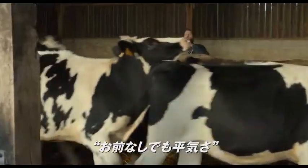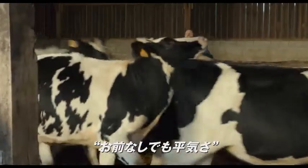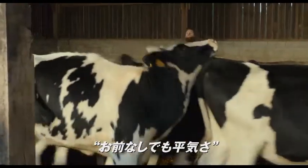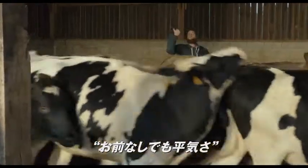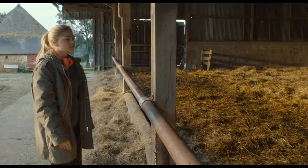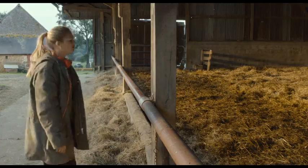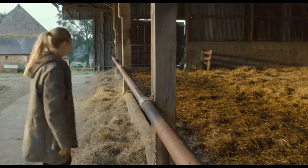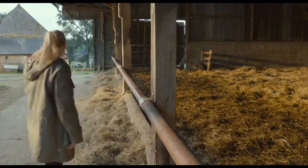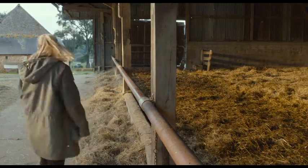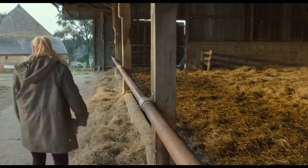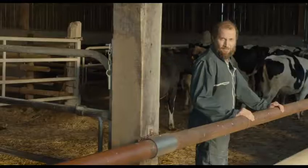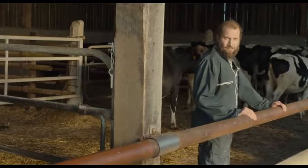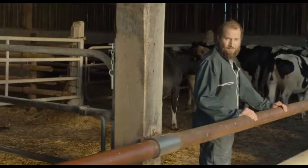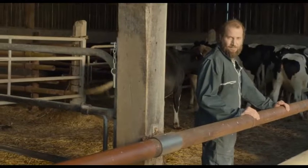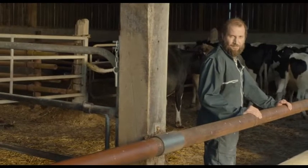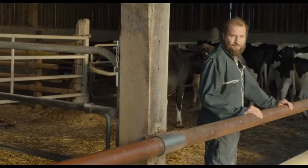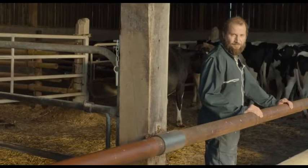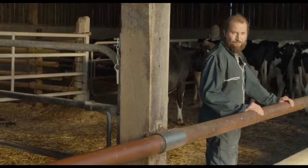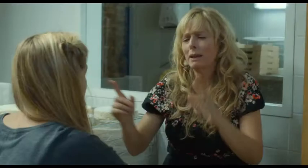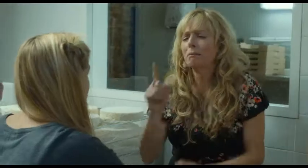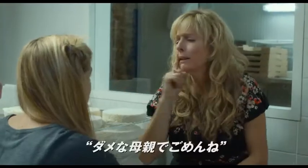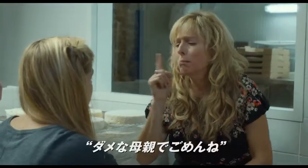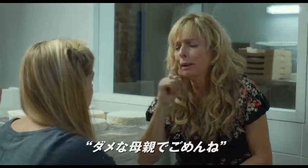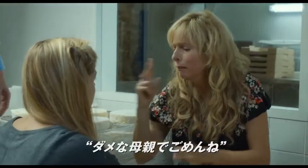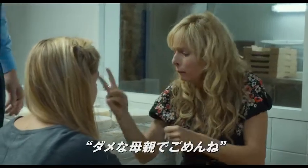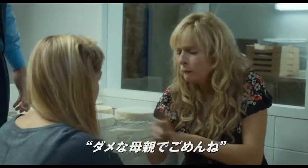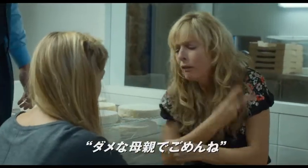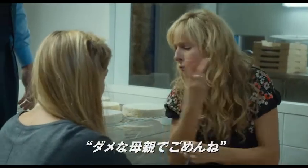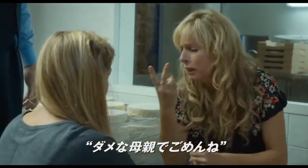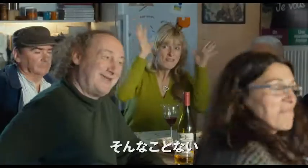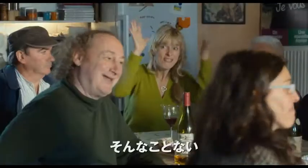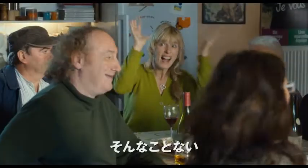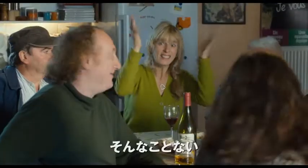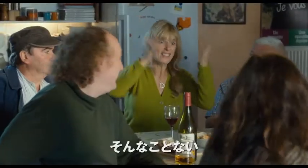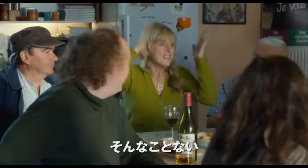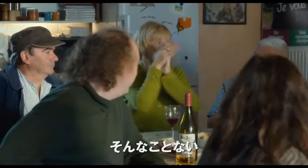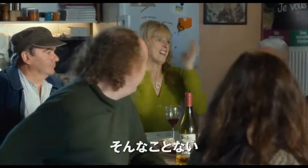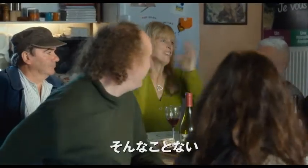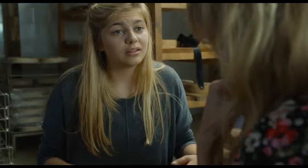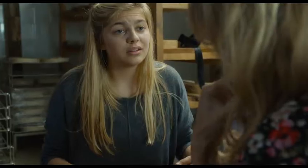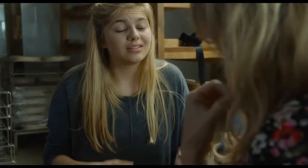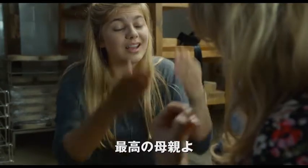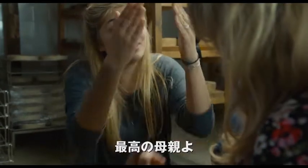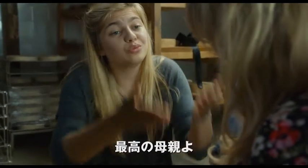par je vous aime je par tu es pas une mauvaise mère au contraire tu es la mère dont tout le